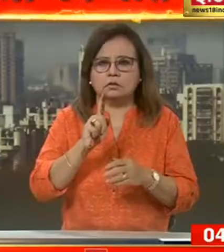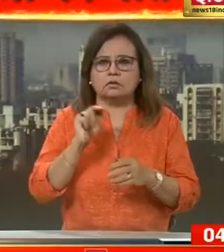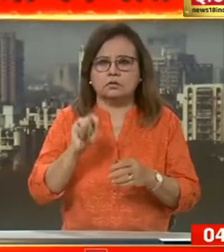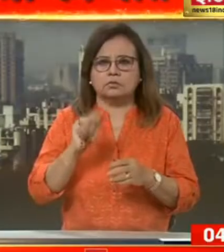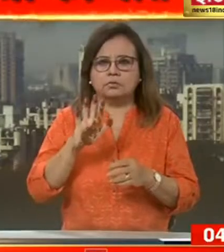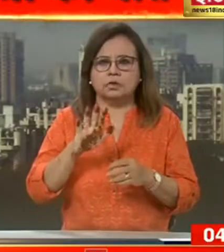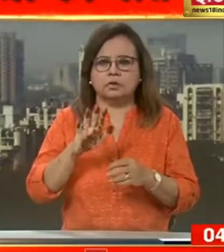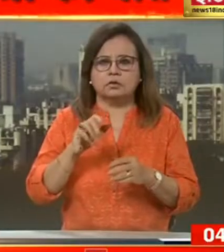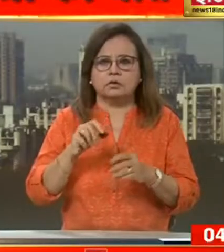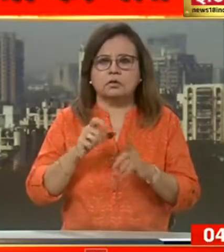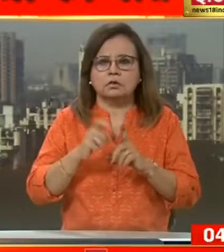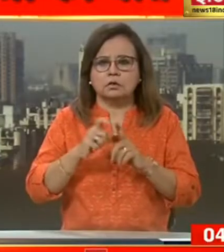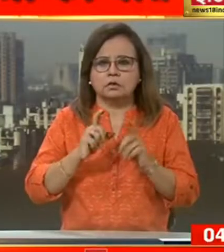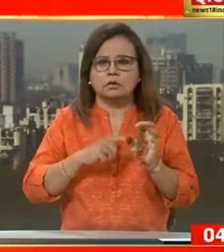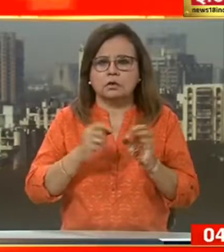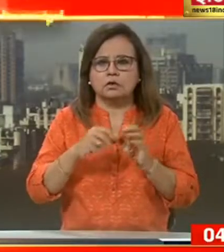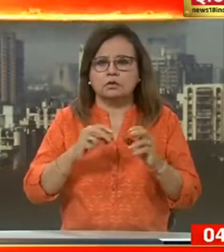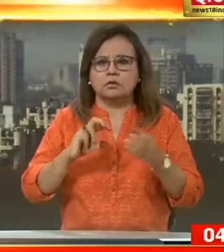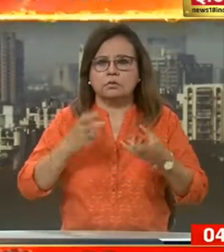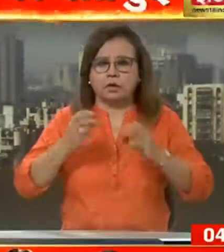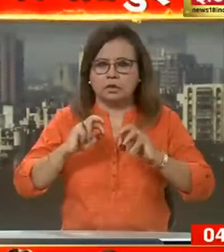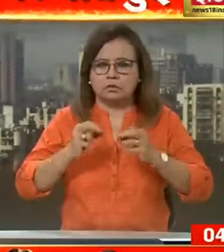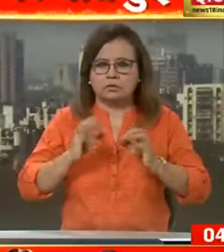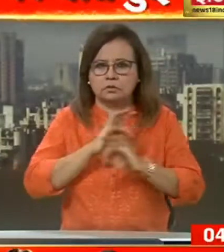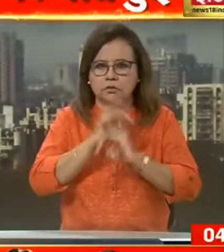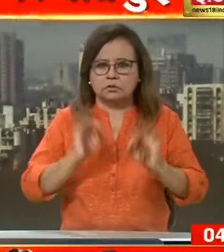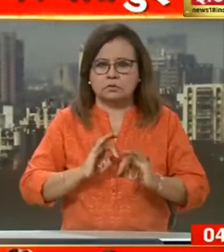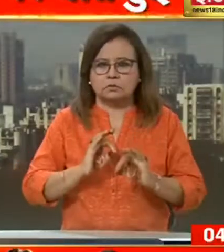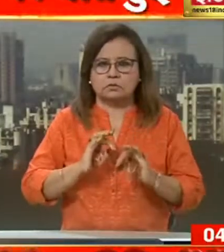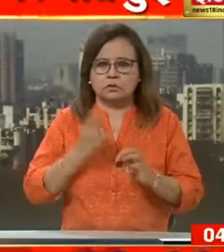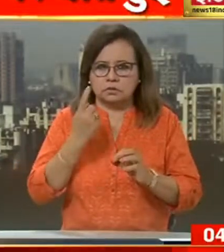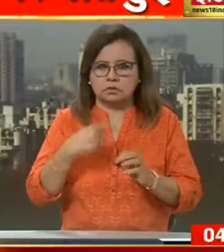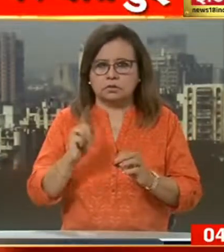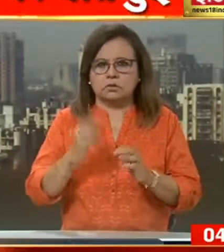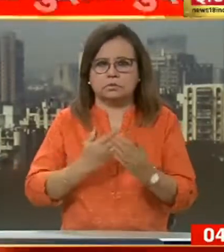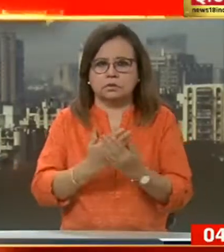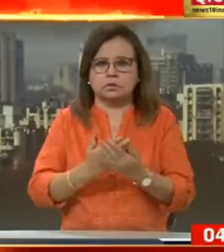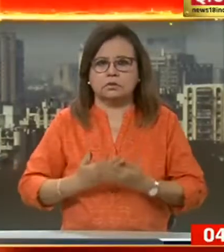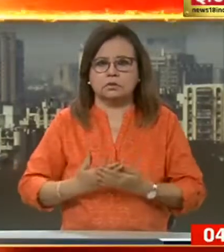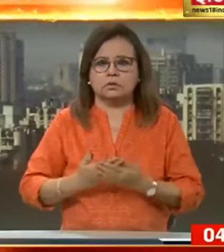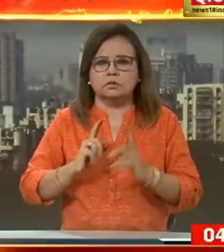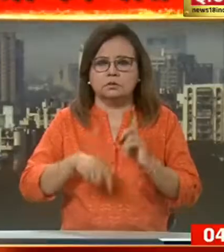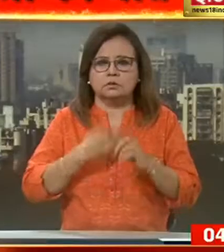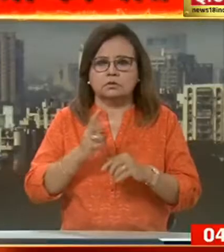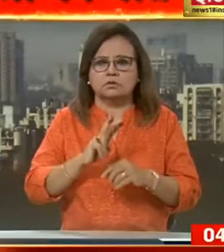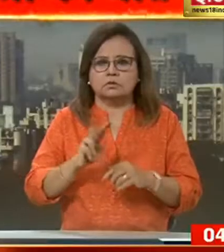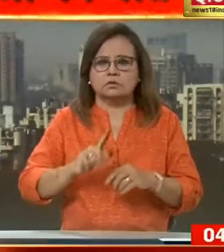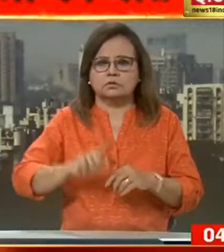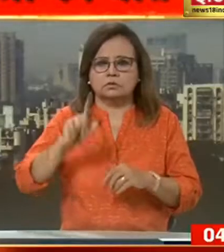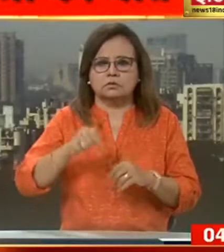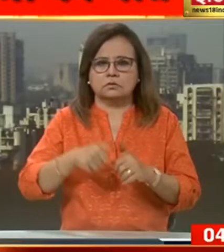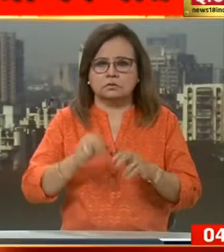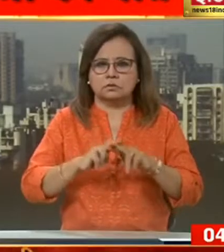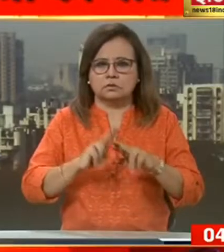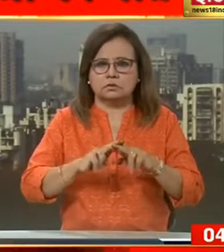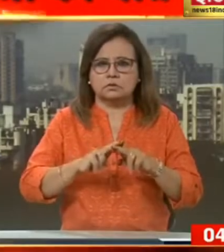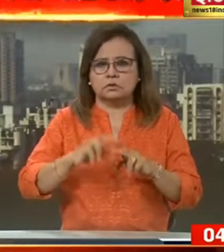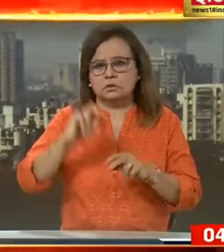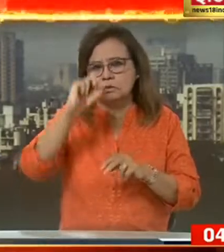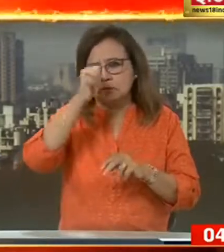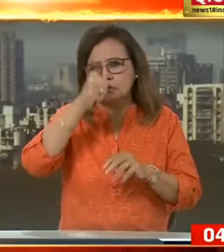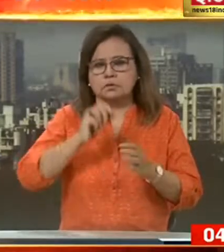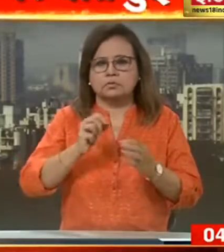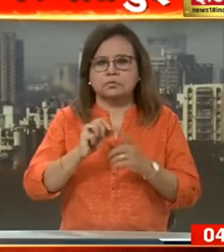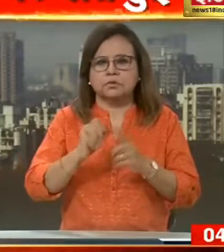1.5 यौन कुंठाओं को गठित करने पर सहमति जताई इसके अलावा दोनों नेताओं ने अफगानिस्तान